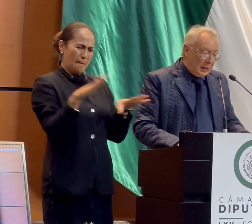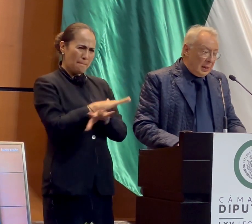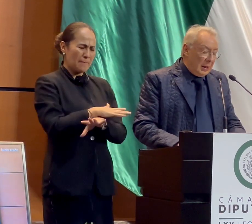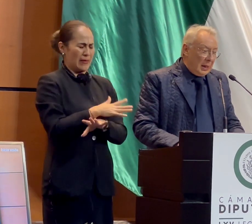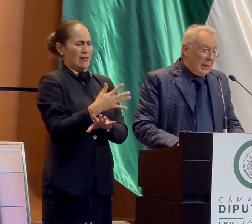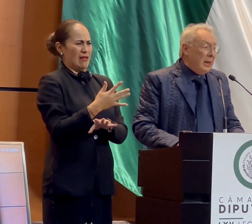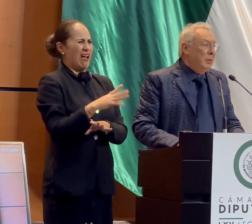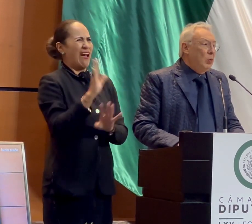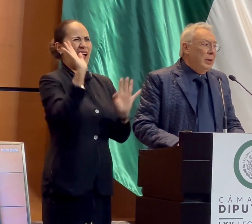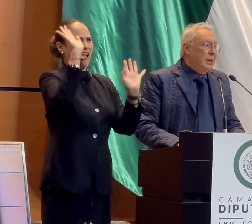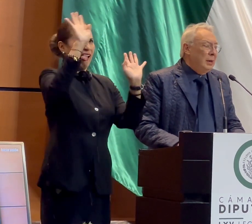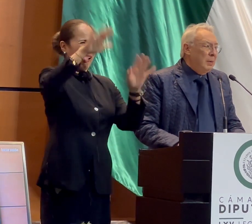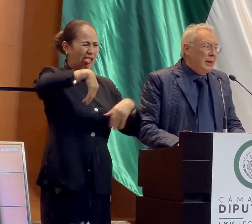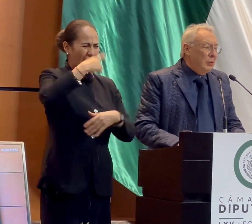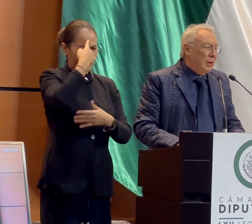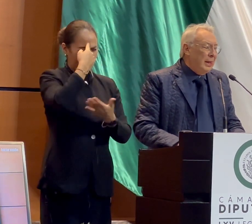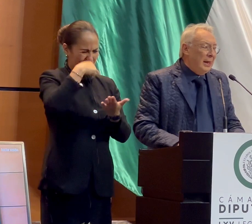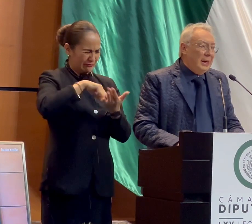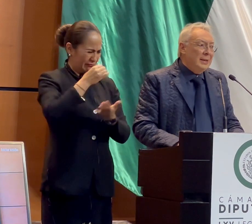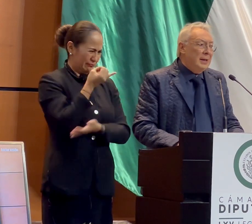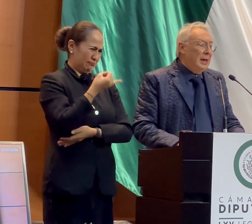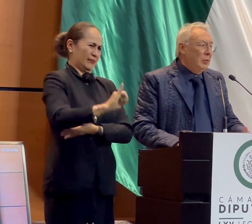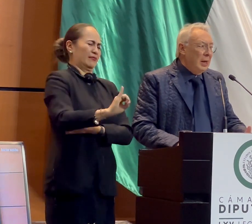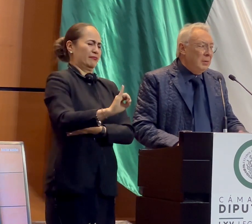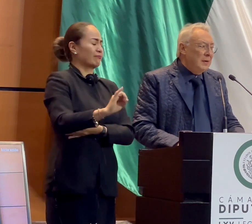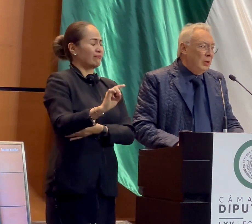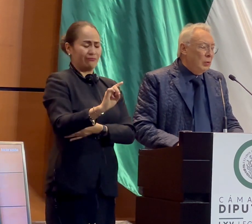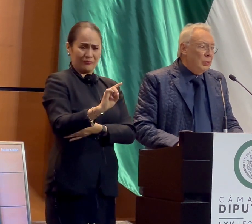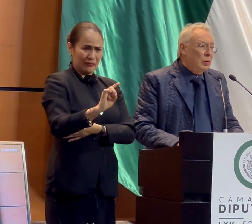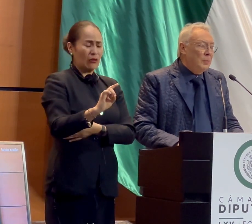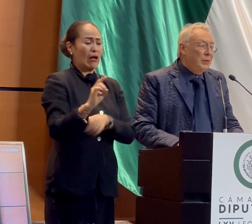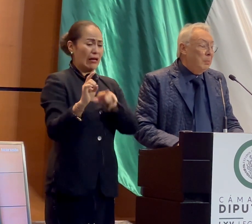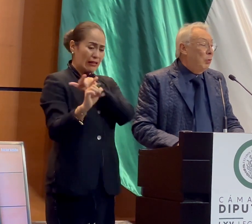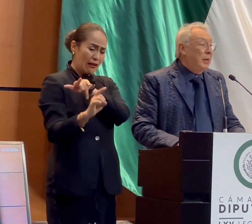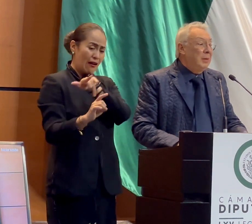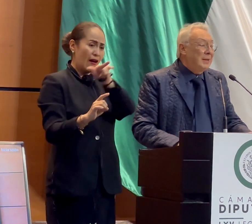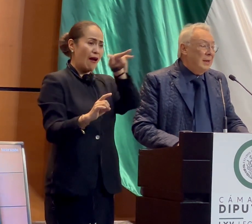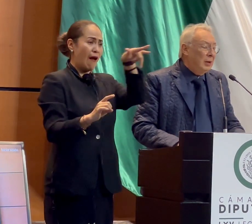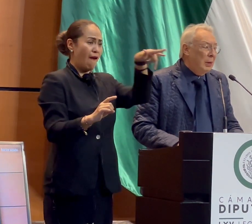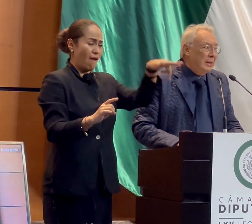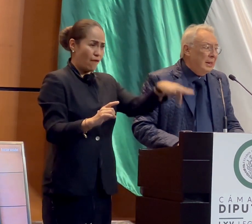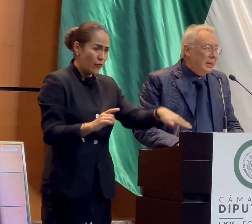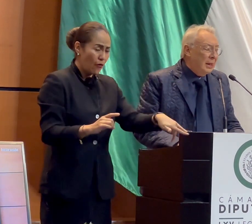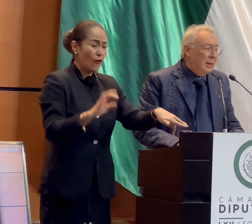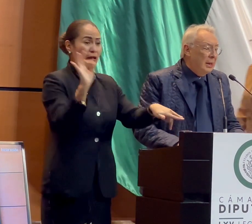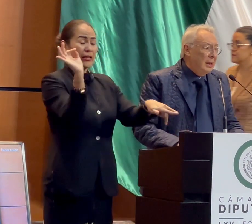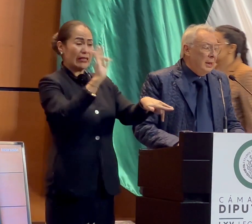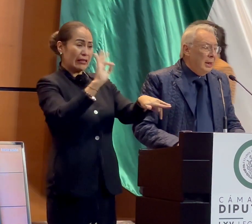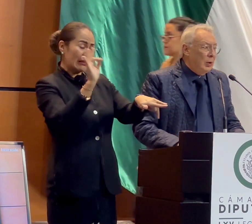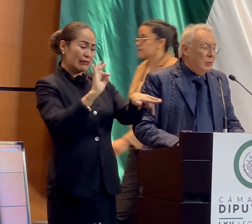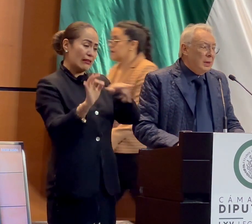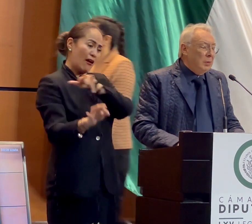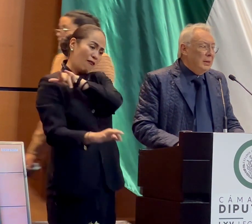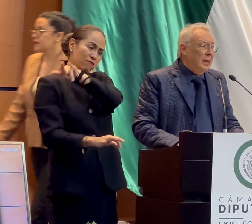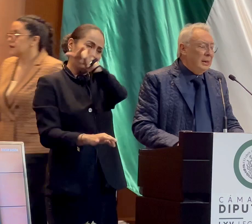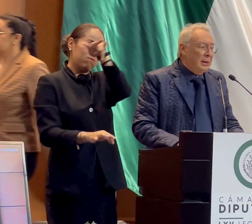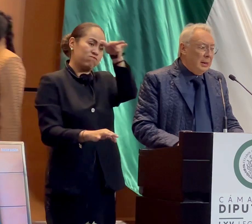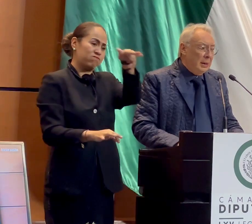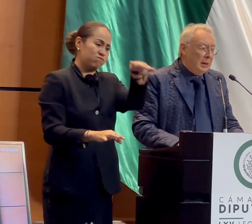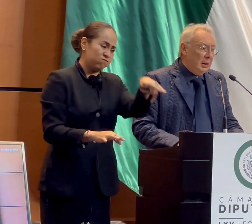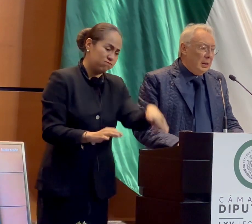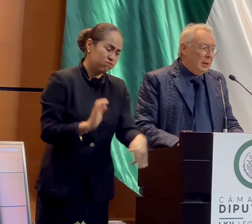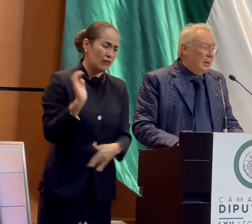pensar, al darme cuenta en el peligro en que esta aeronave se encontró, podía haberse ido a tierra justamente